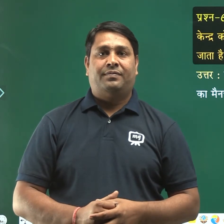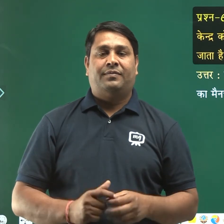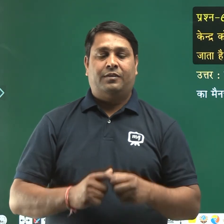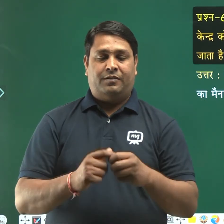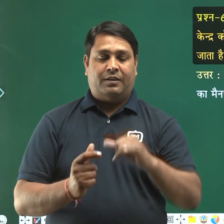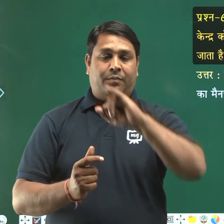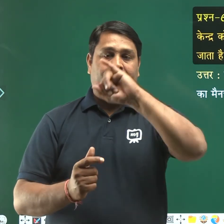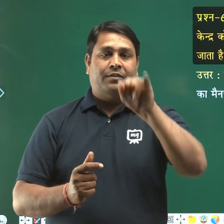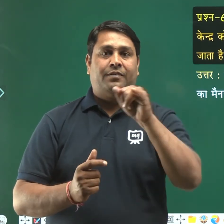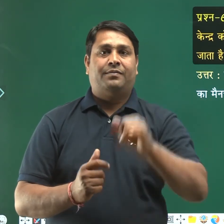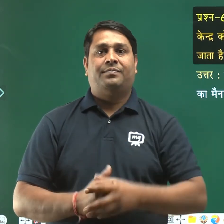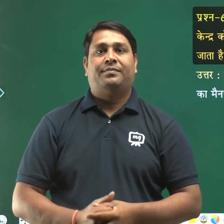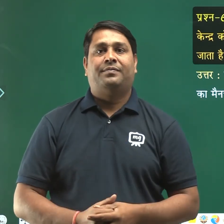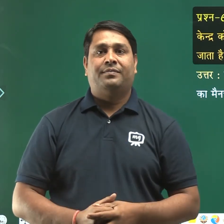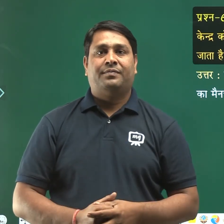6,